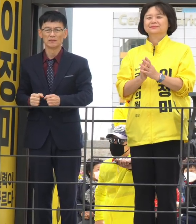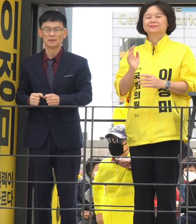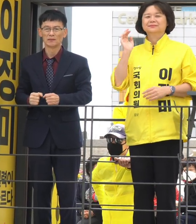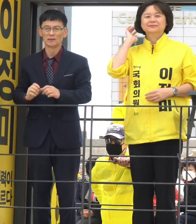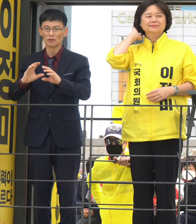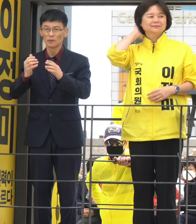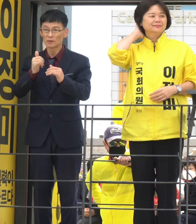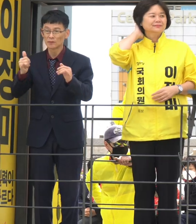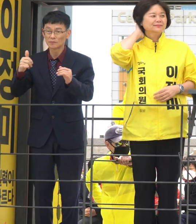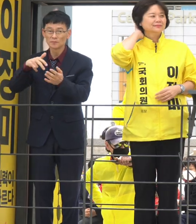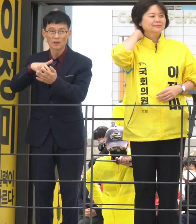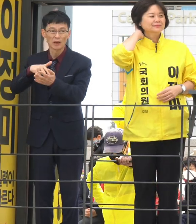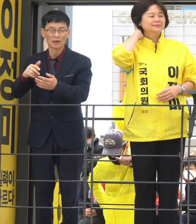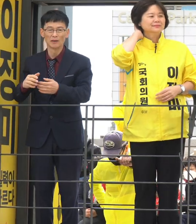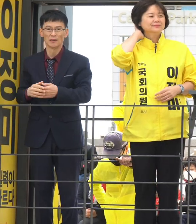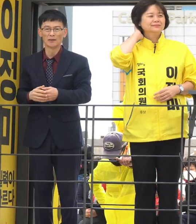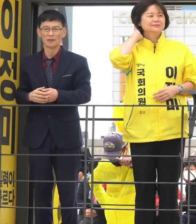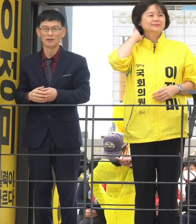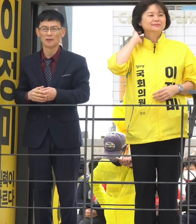국민들은